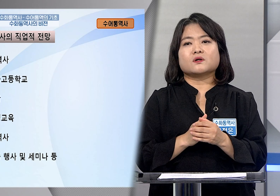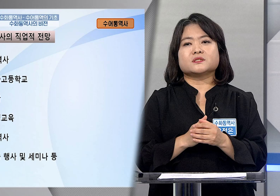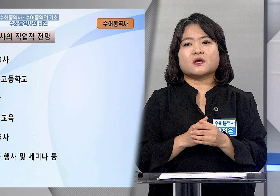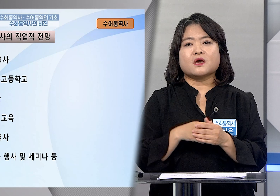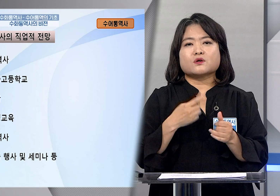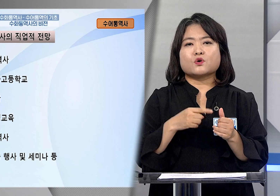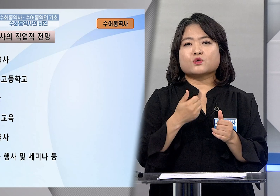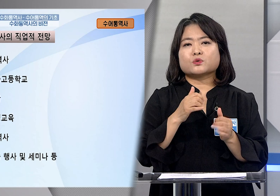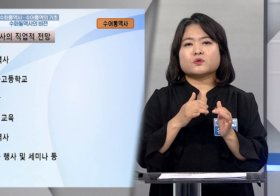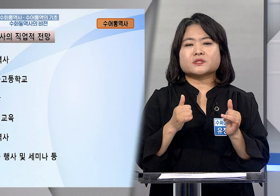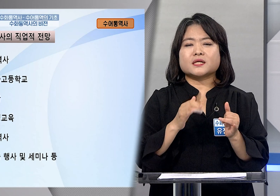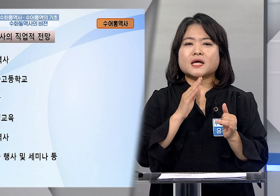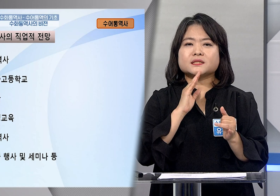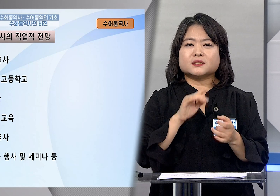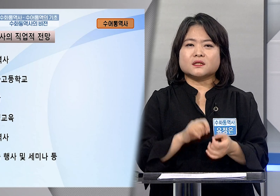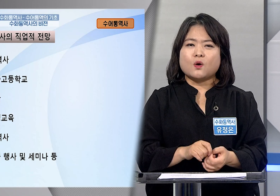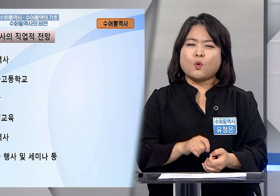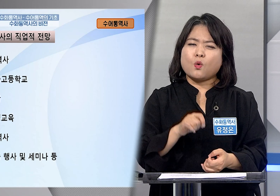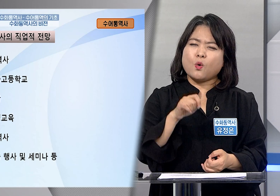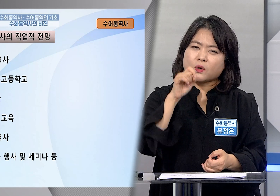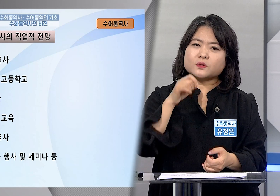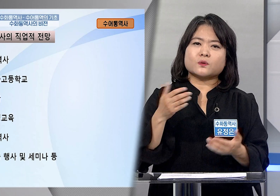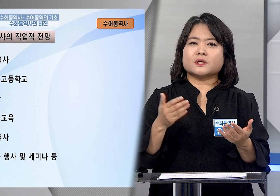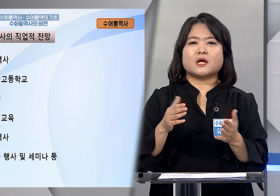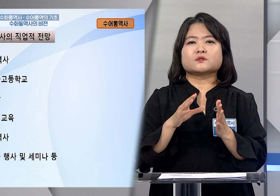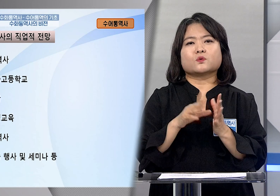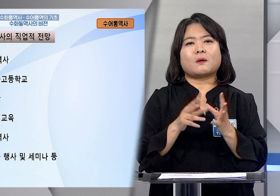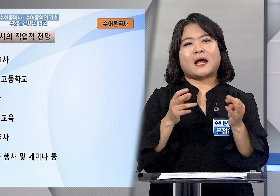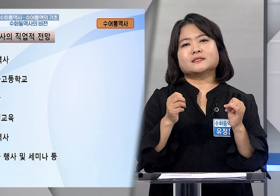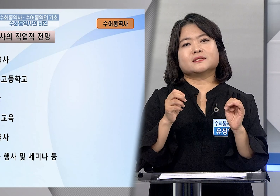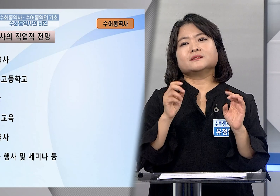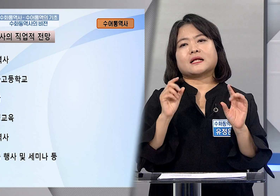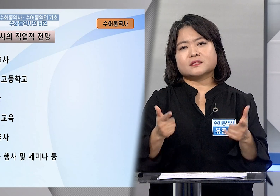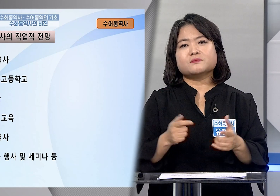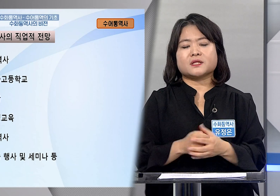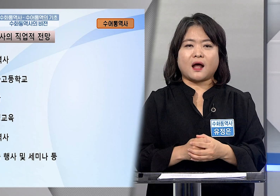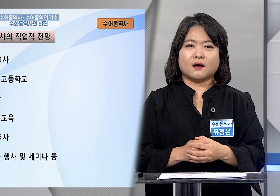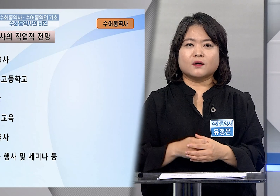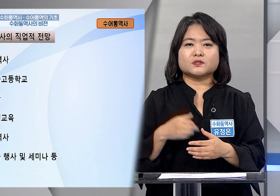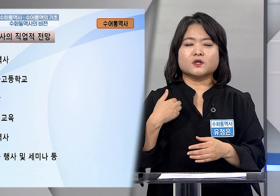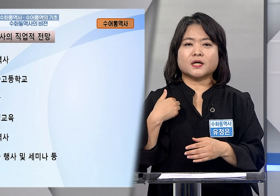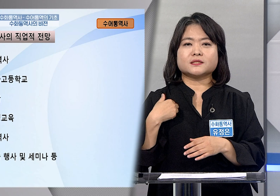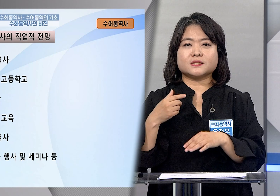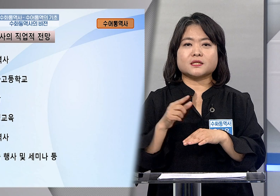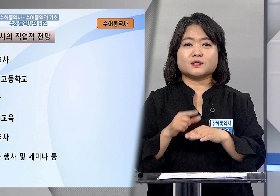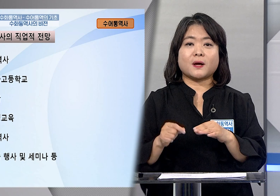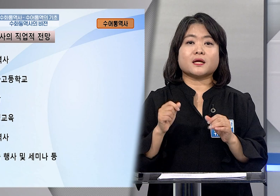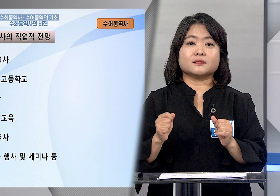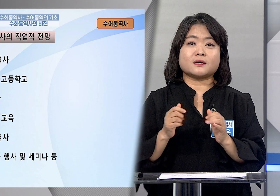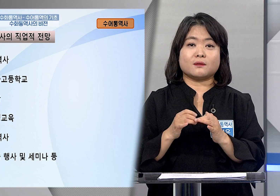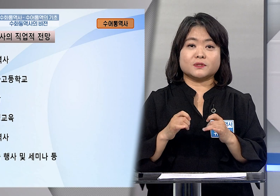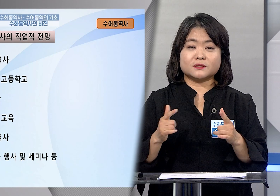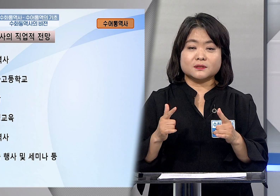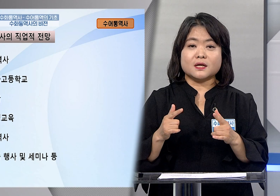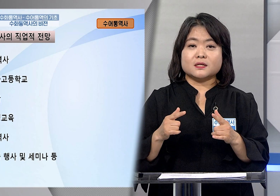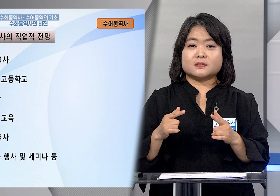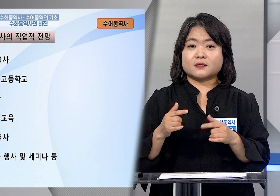이제 교육통역사는 사실 오랫동안 일하는 경우가 많지는 않습니다. 저희 같이 이제 지방에 있는 사람들은 이제